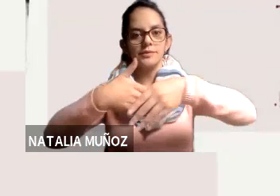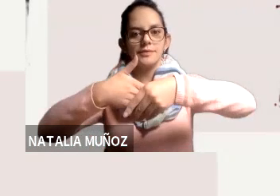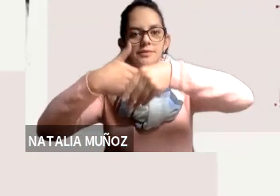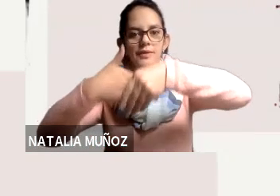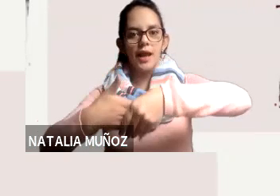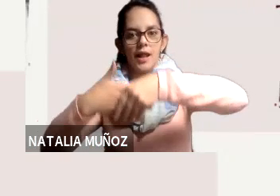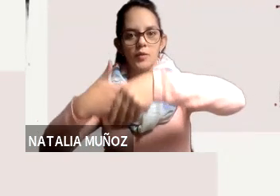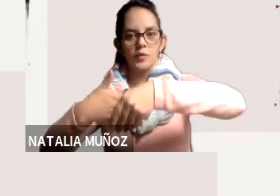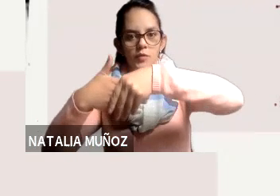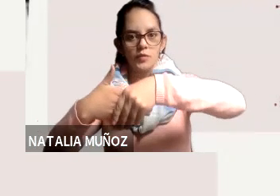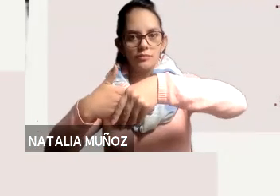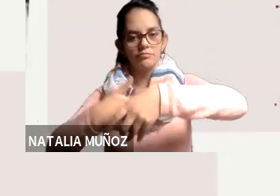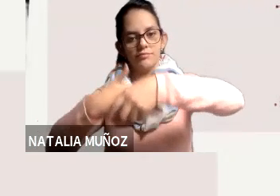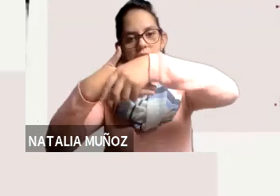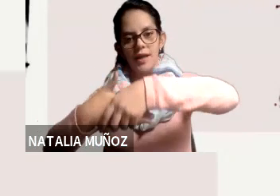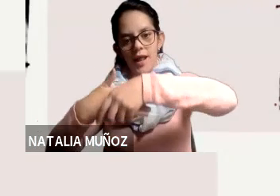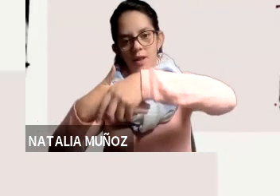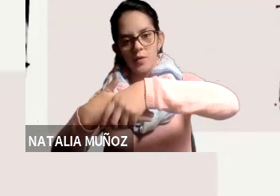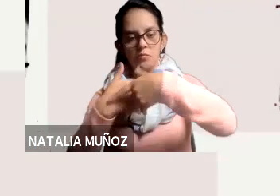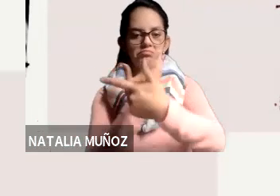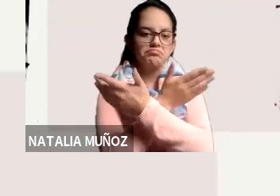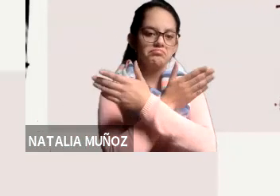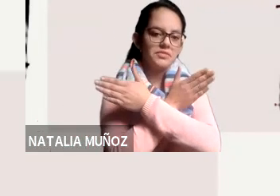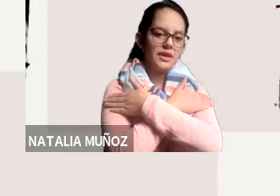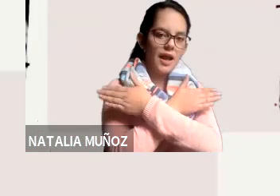La primera palabra y la otra palabra es saludar.